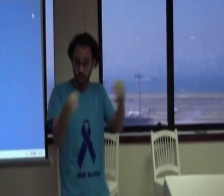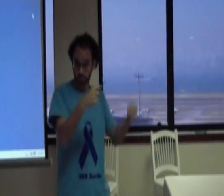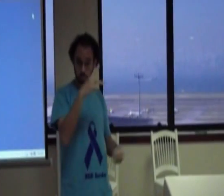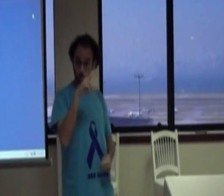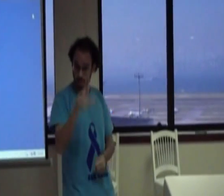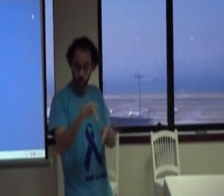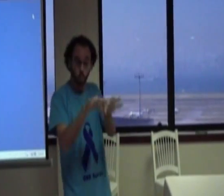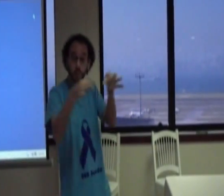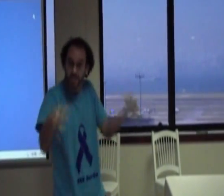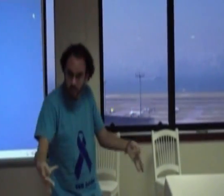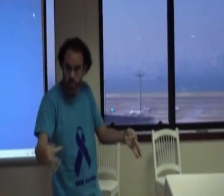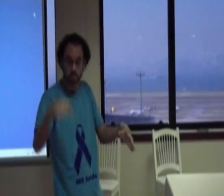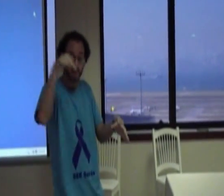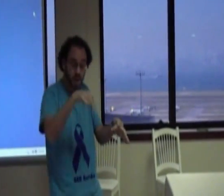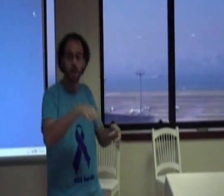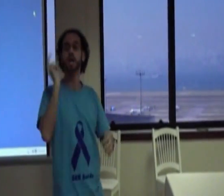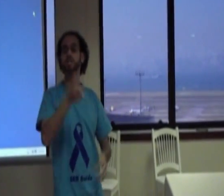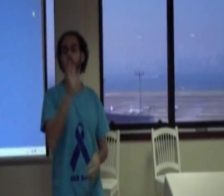Com relação ao poder,